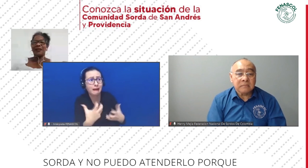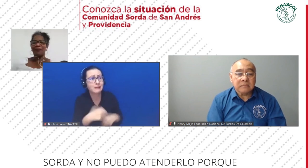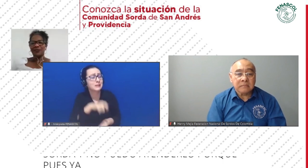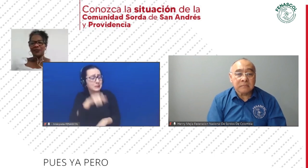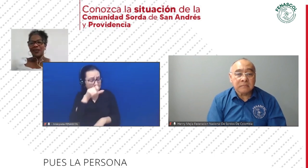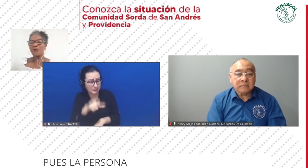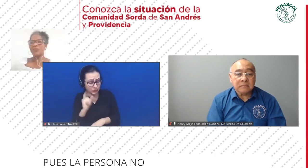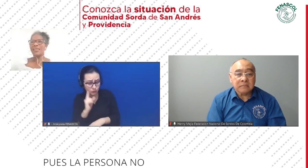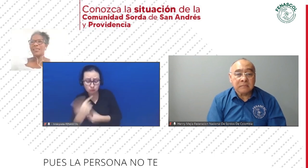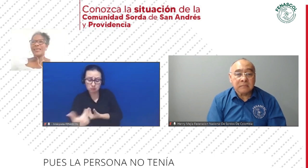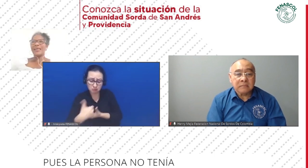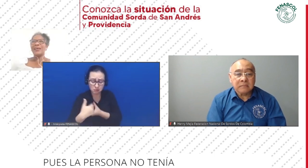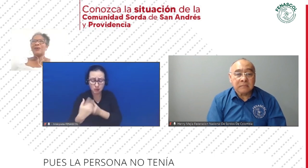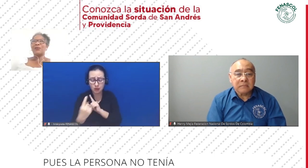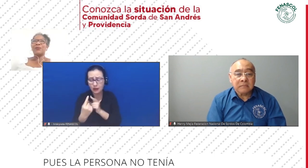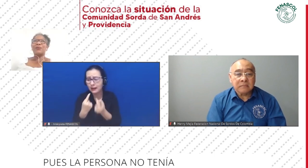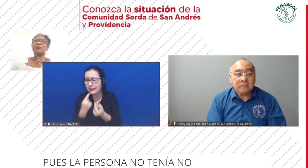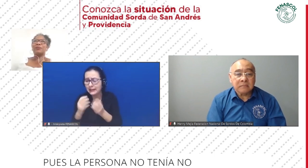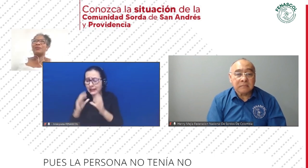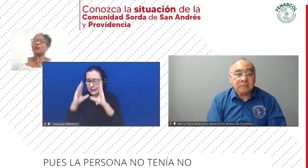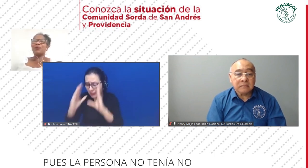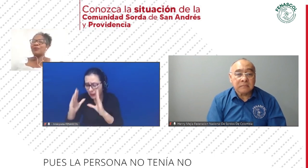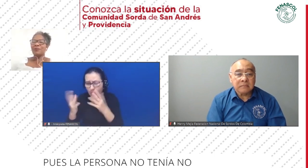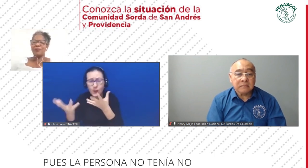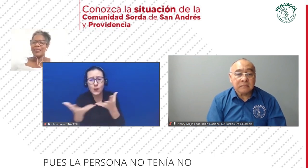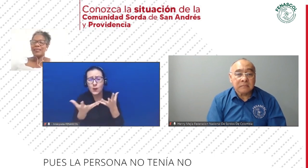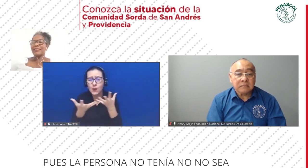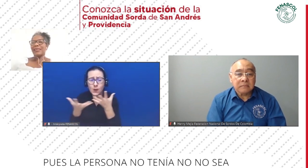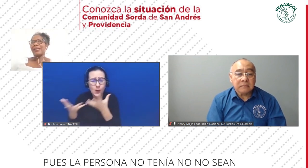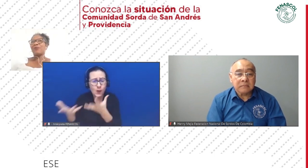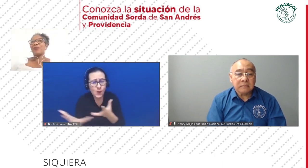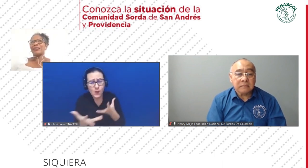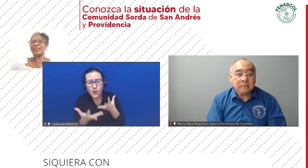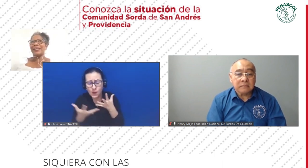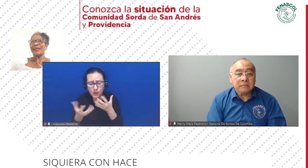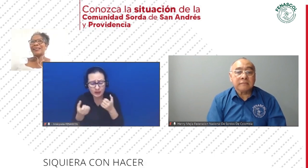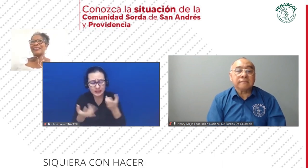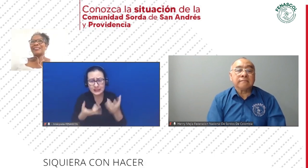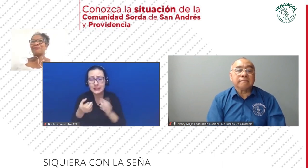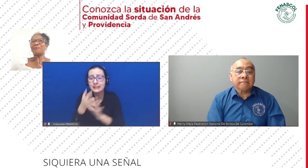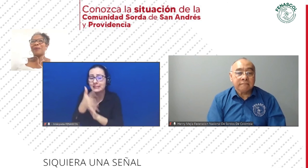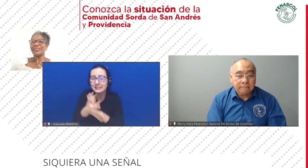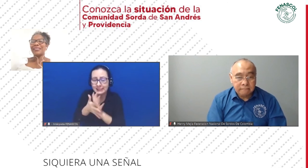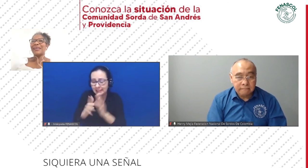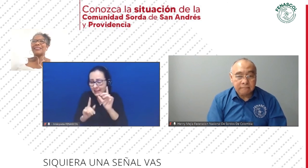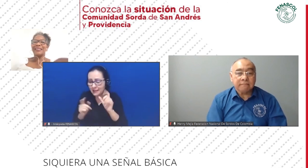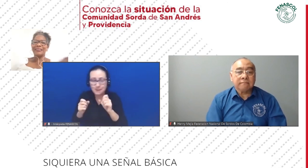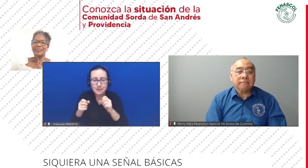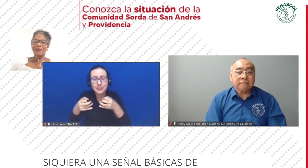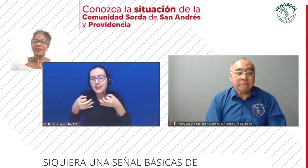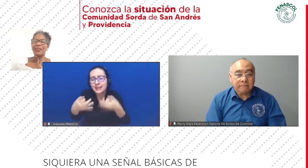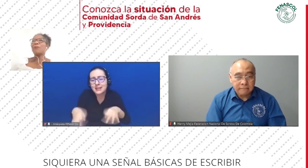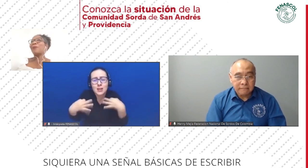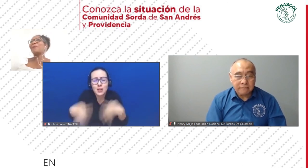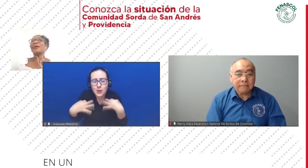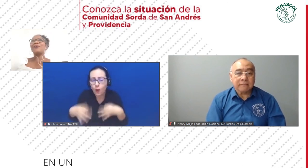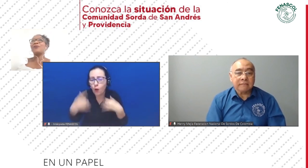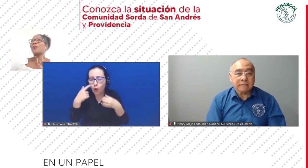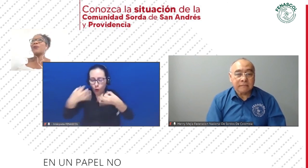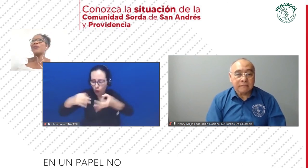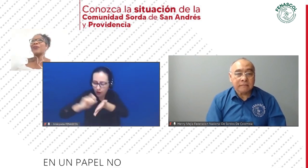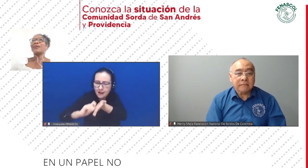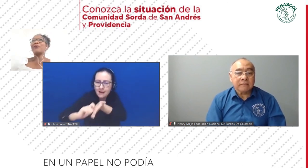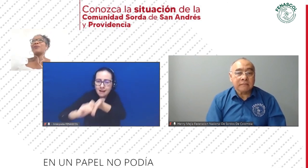porque pues la persona no tenía no sea ni siquiera con las señas básicas de escribir en un papel